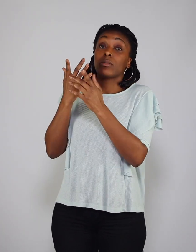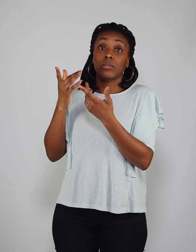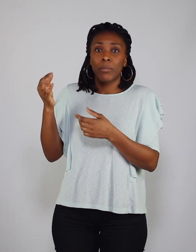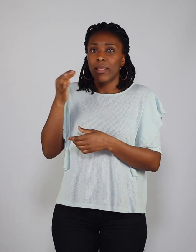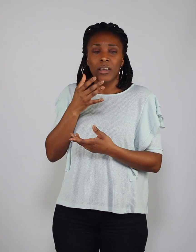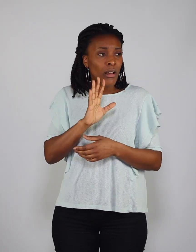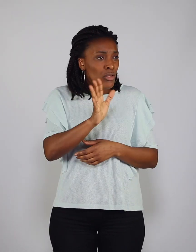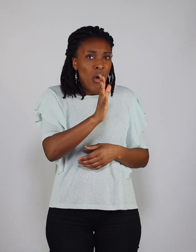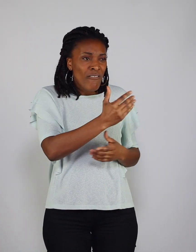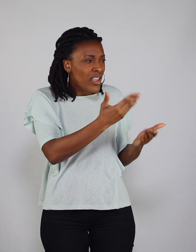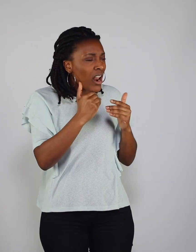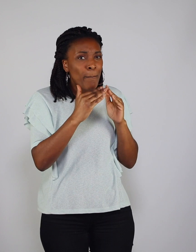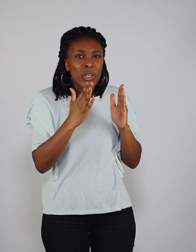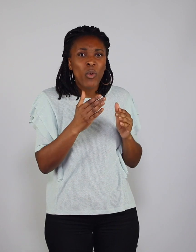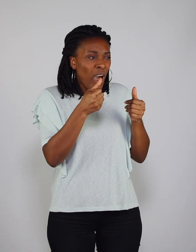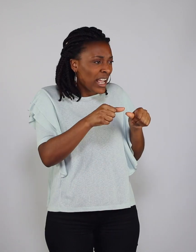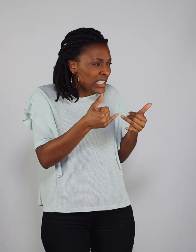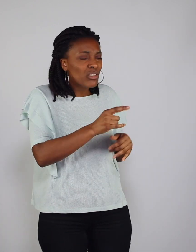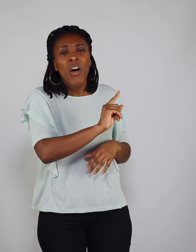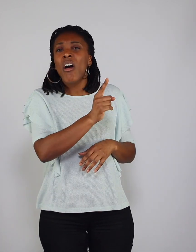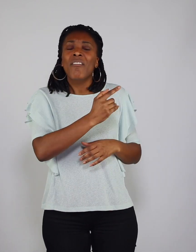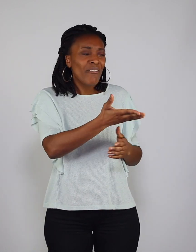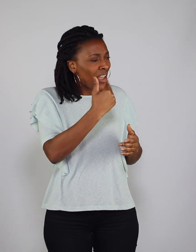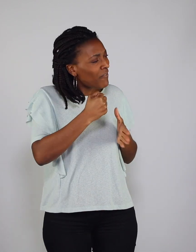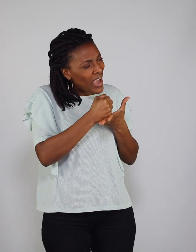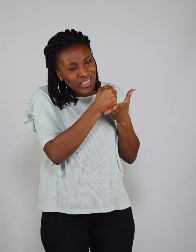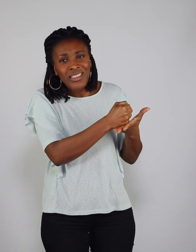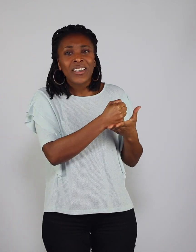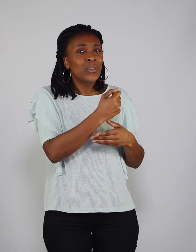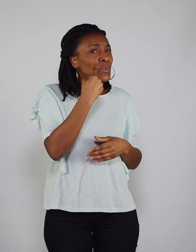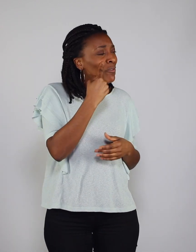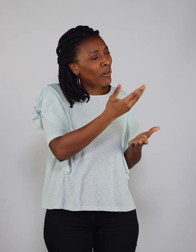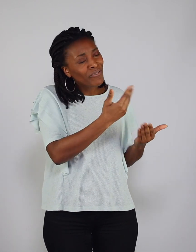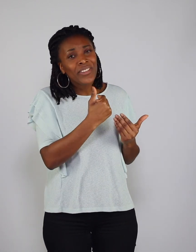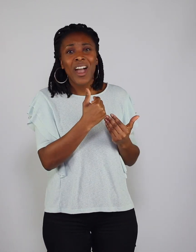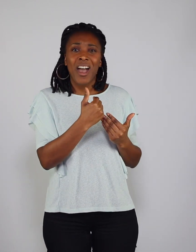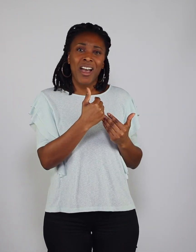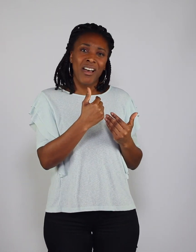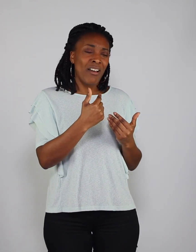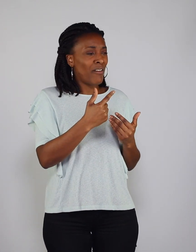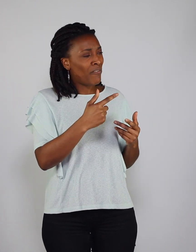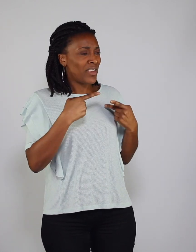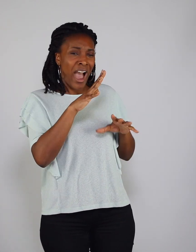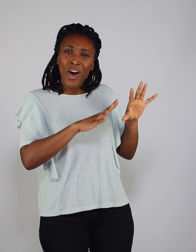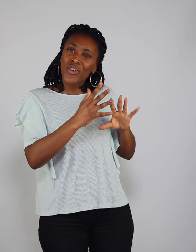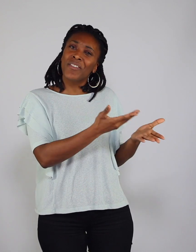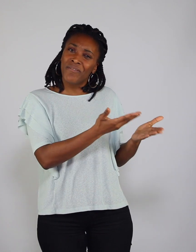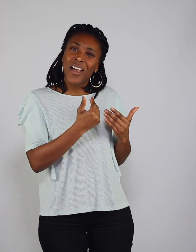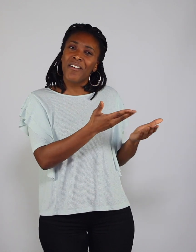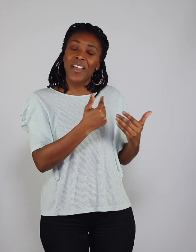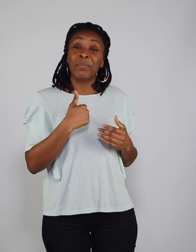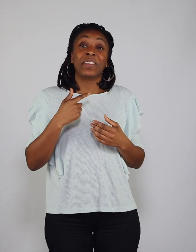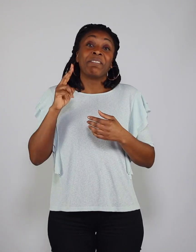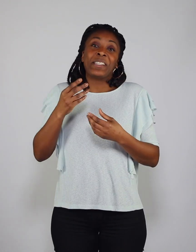dans la rue, et il m'a dit « Non, viens à la maison, on va t'aider, tu vas voir, on va remettre ta vie en ordre. »